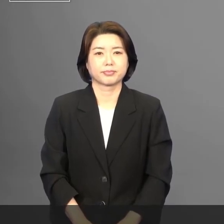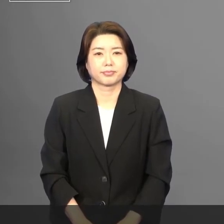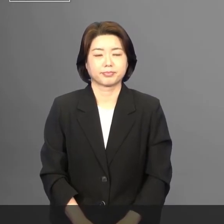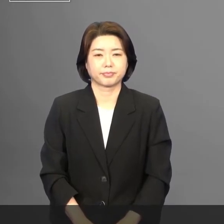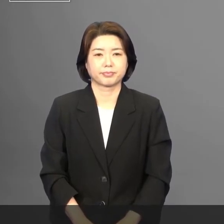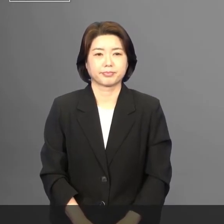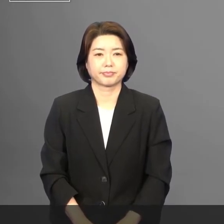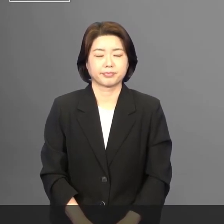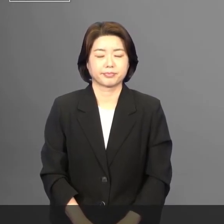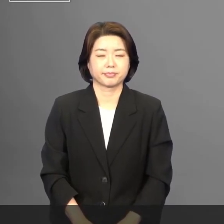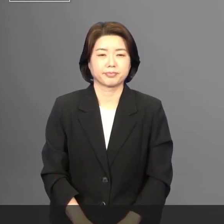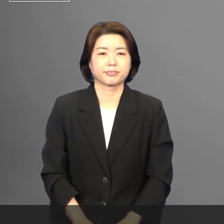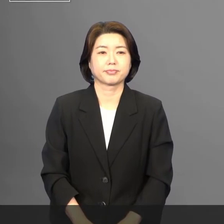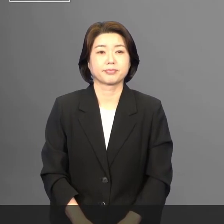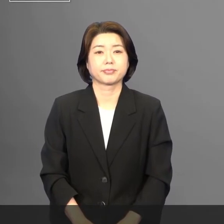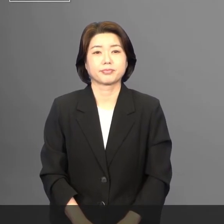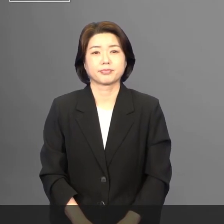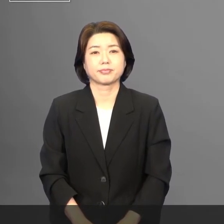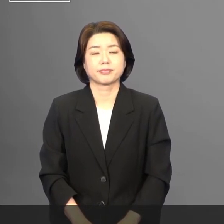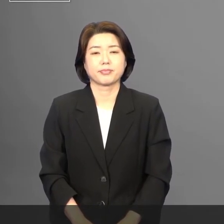이 몸의 소망 무언가,